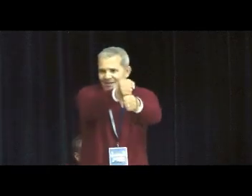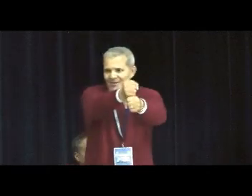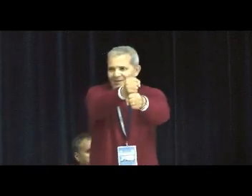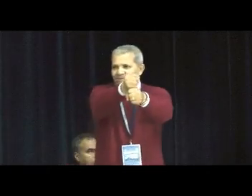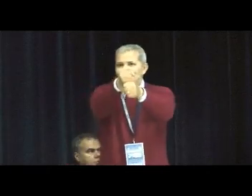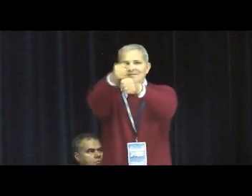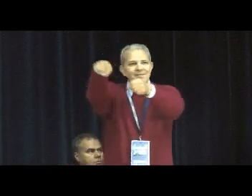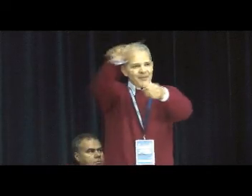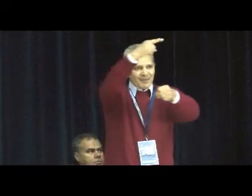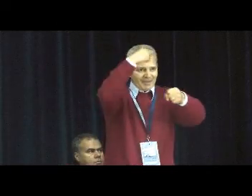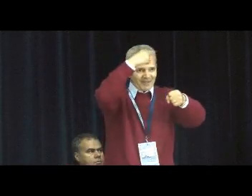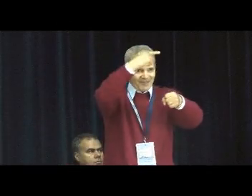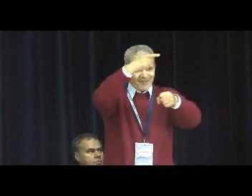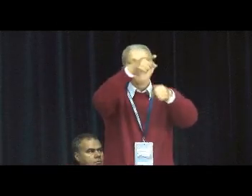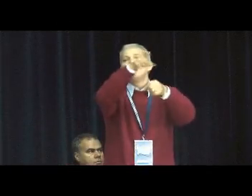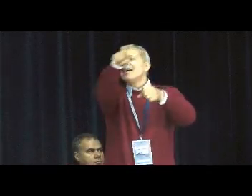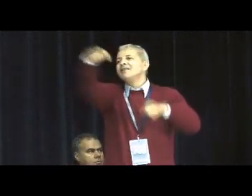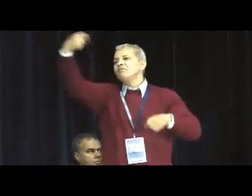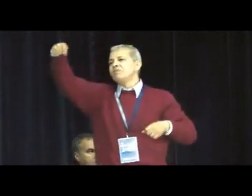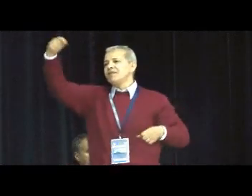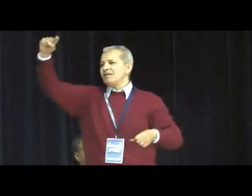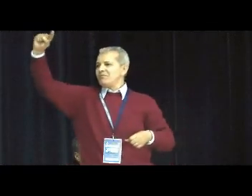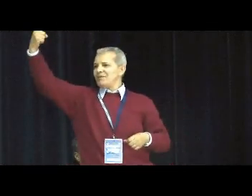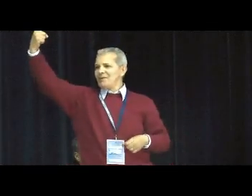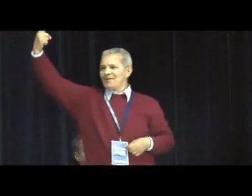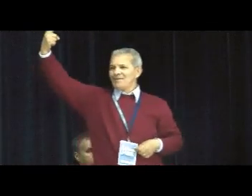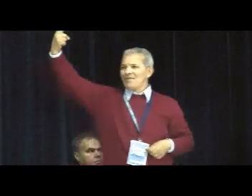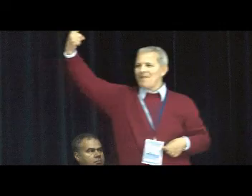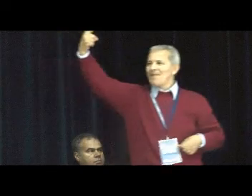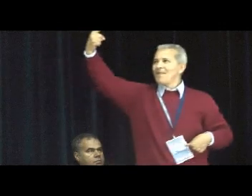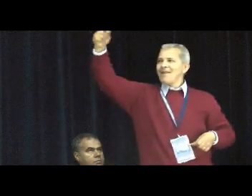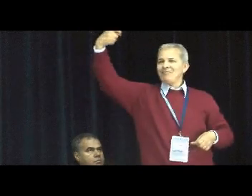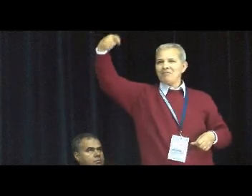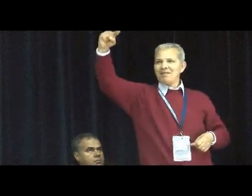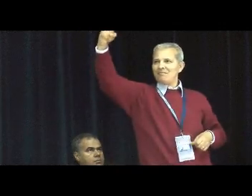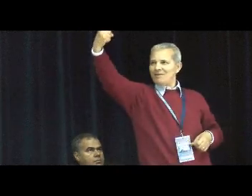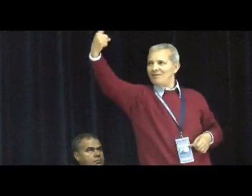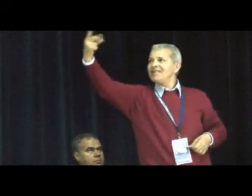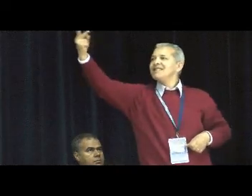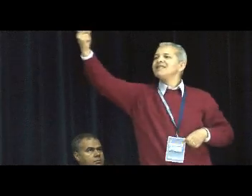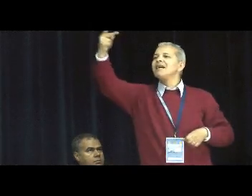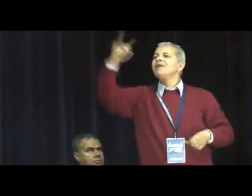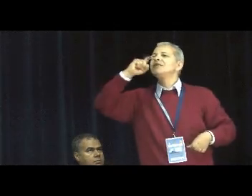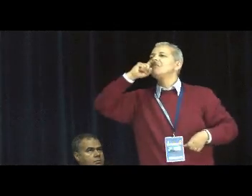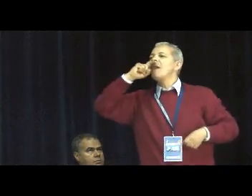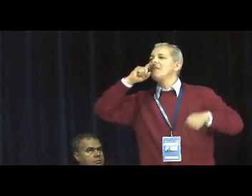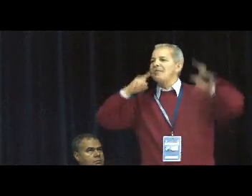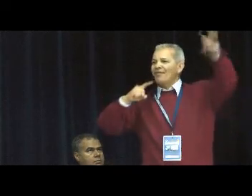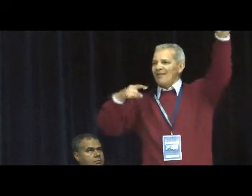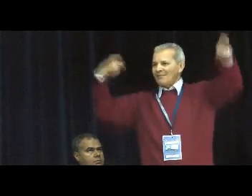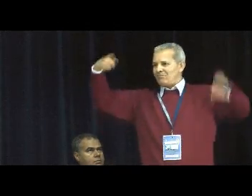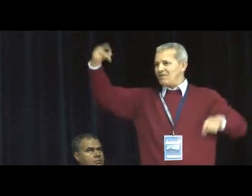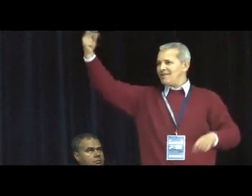هذه فرصة أننا نحييو السيد الكتابي المترجم اللي مروان المترجمين اللي كان في المغرب، اللي